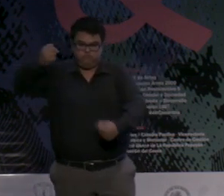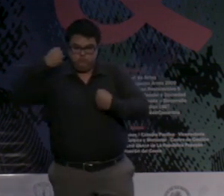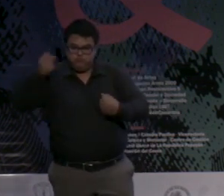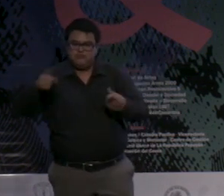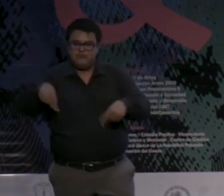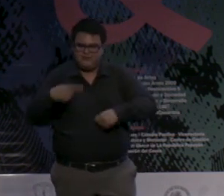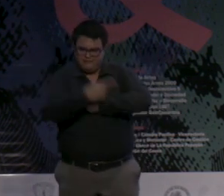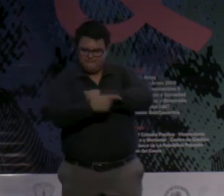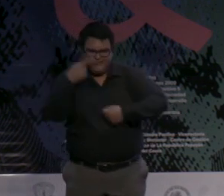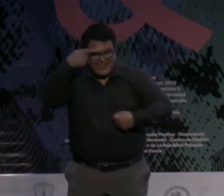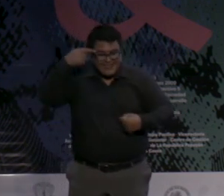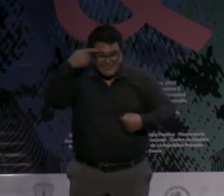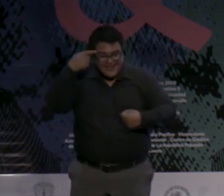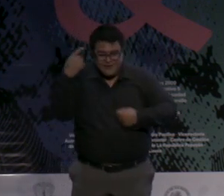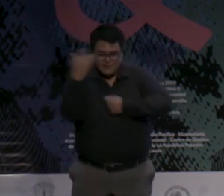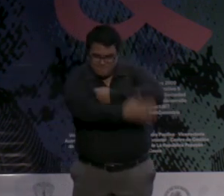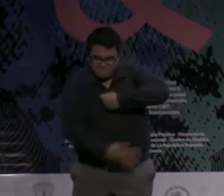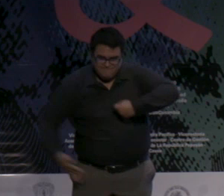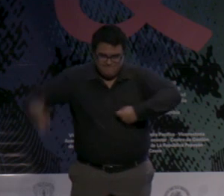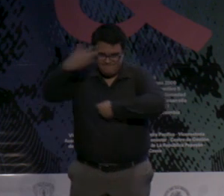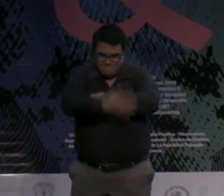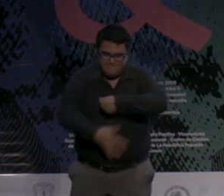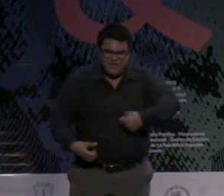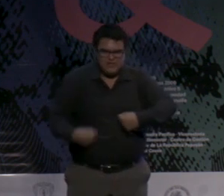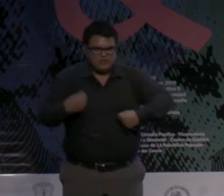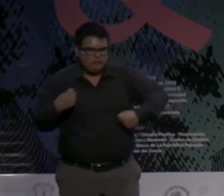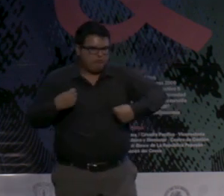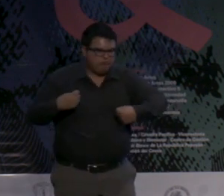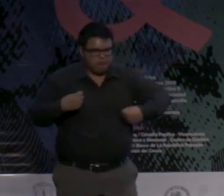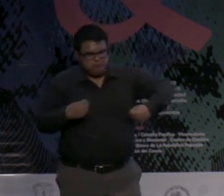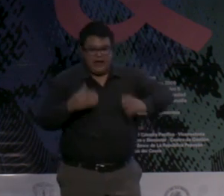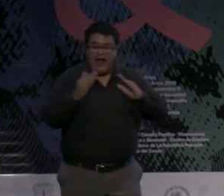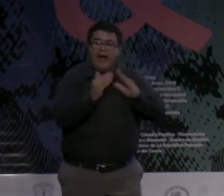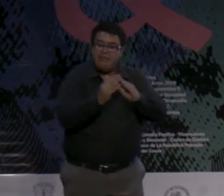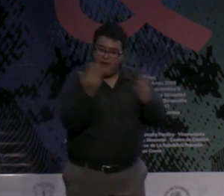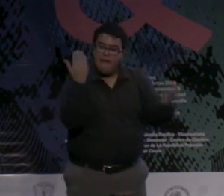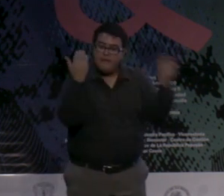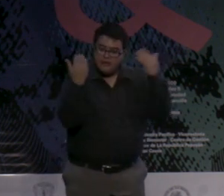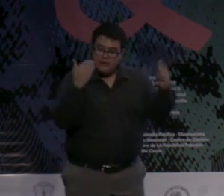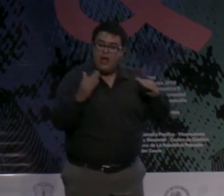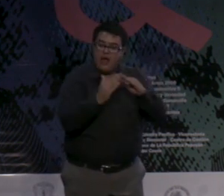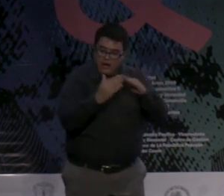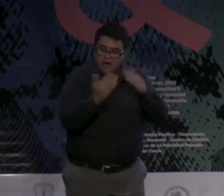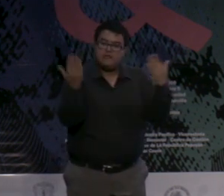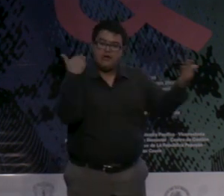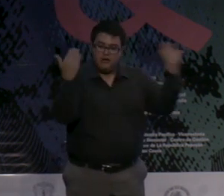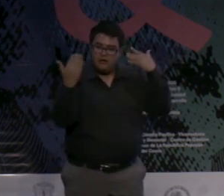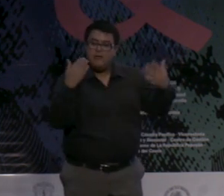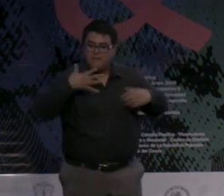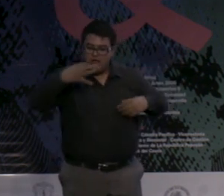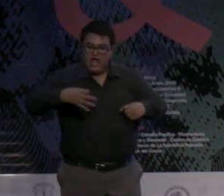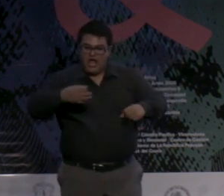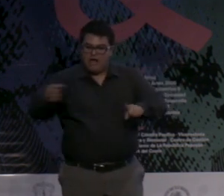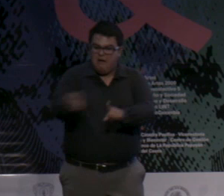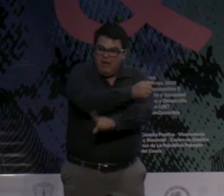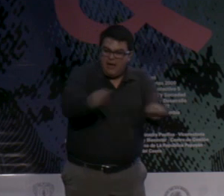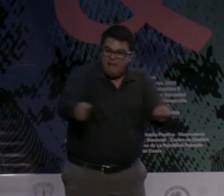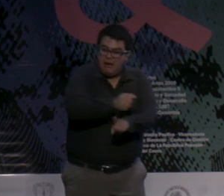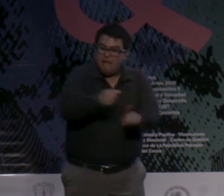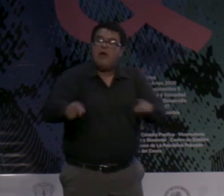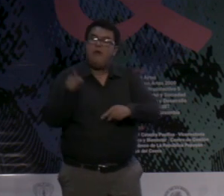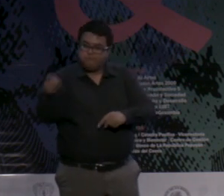del ESMAD estaban llegando hasta las casas de campesinos fuera de las protestas a atacar los hogares